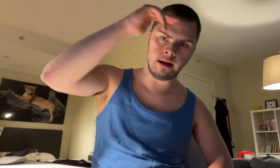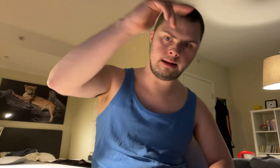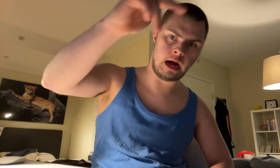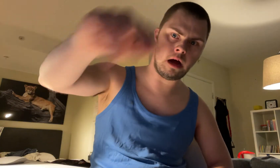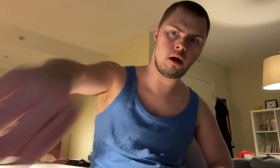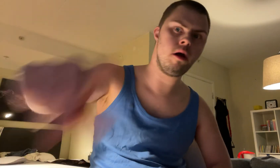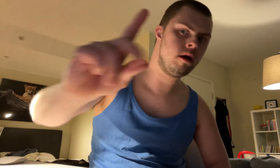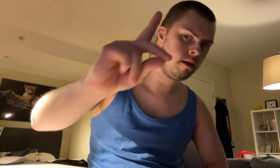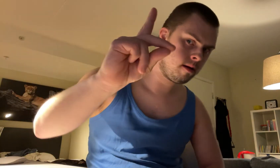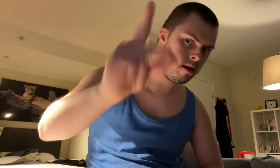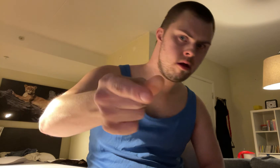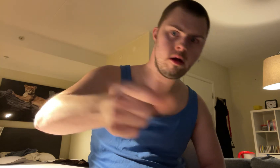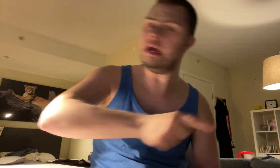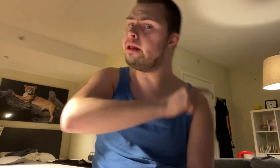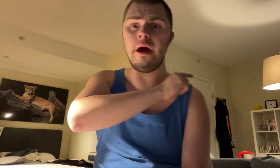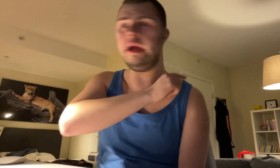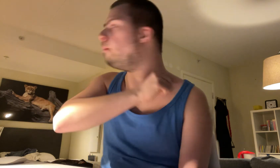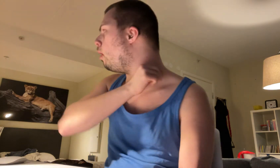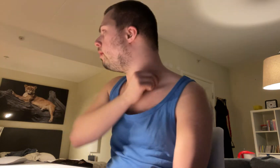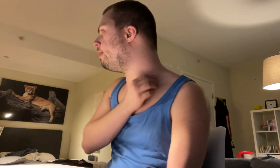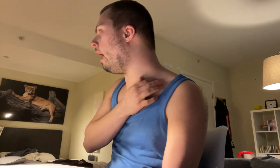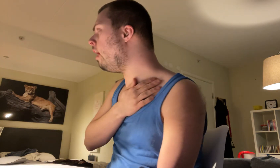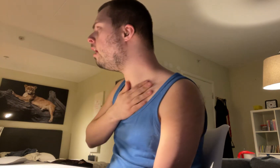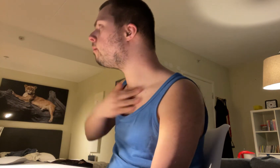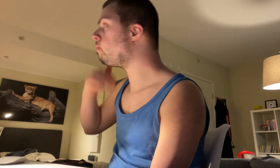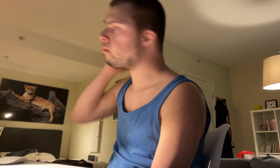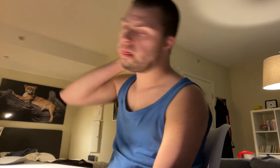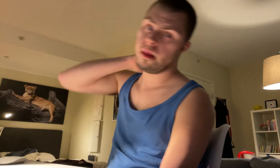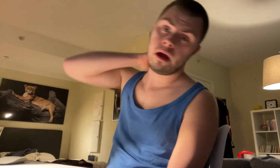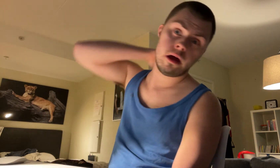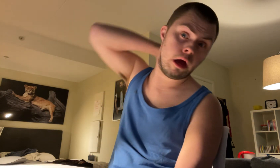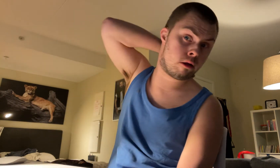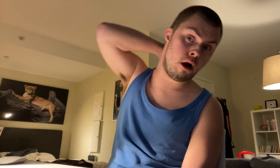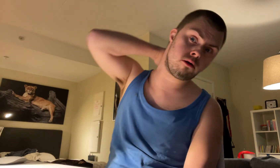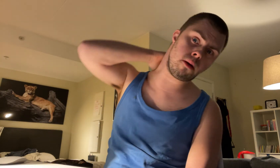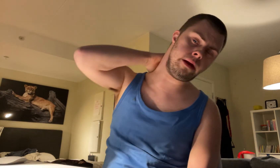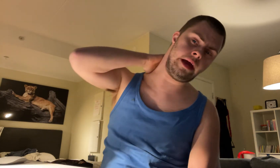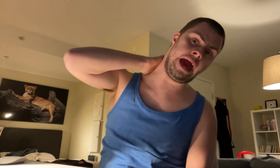så. Idag är måndag. Datum är